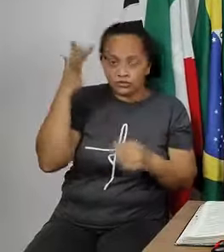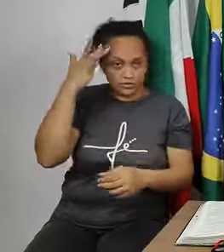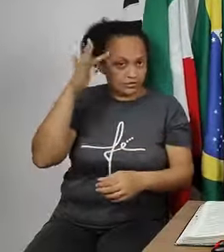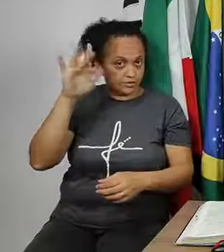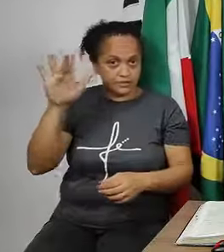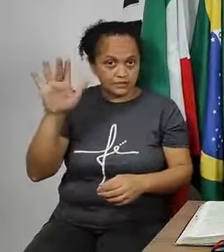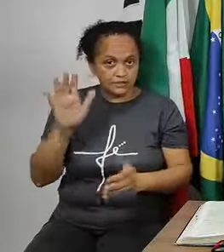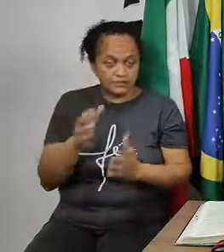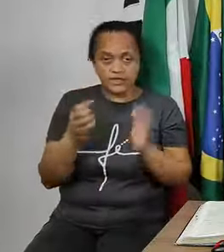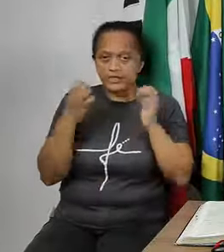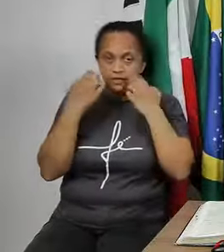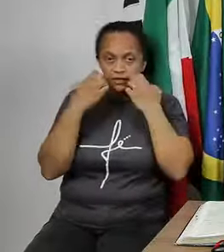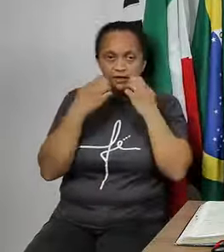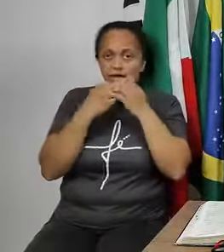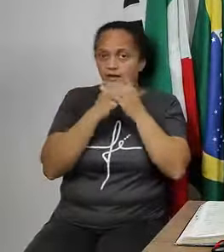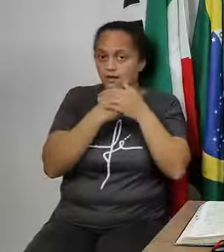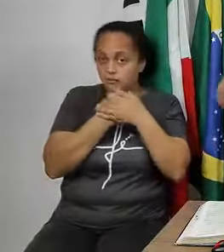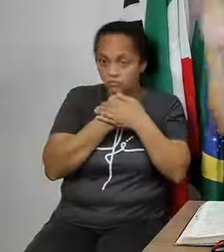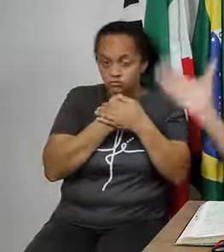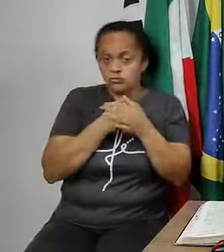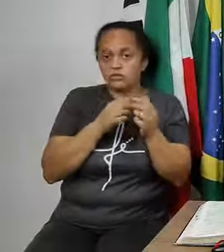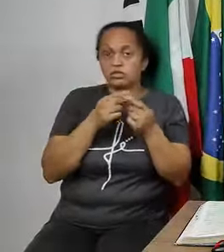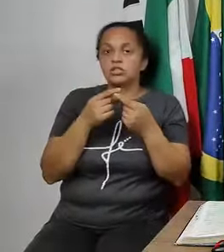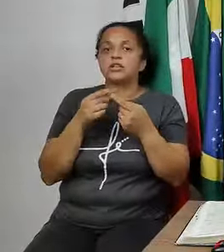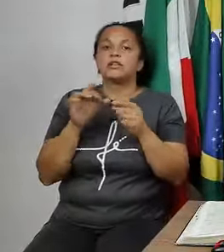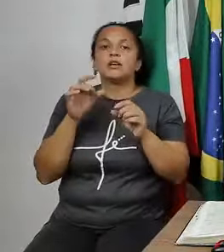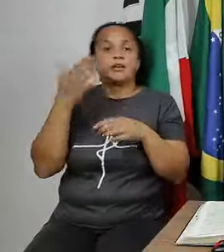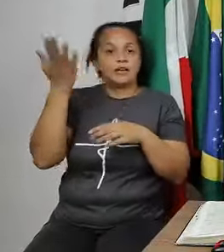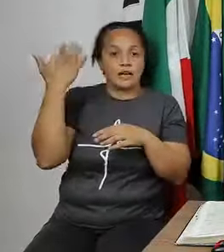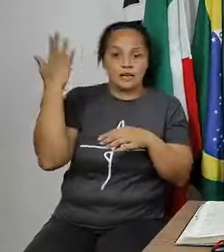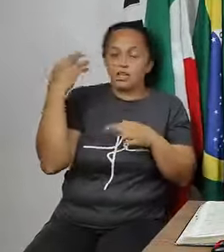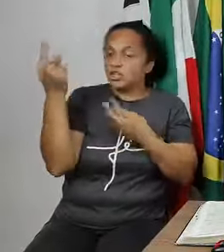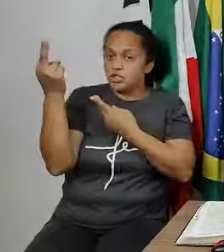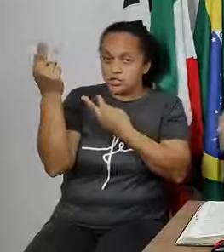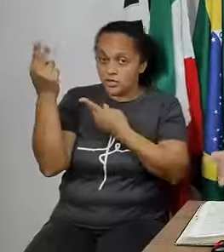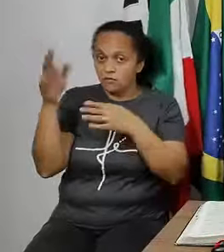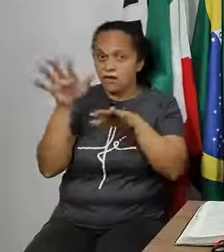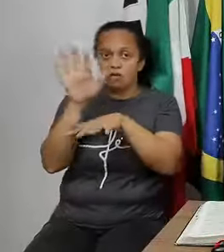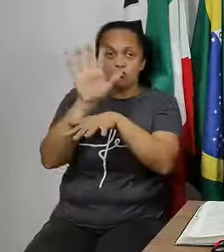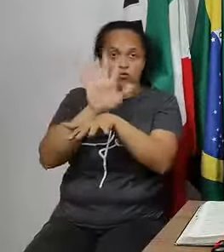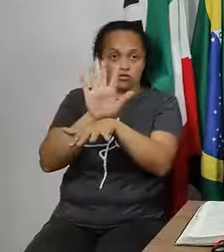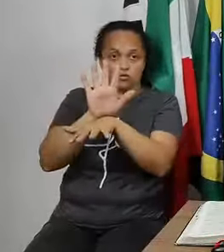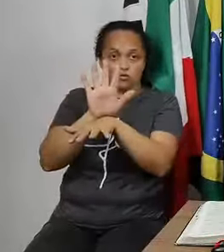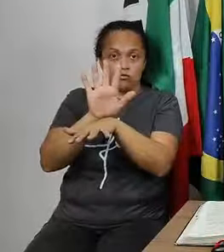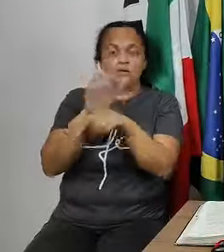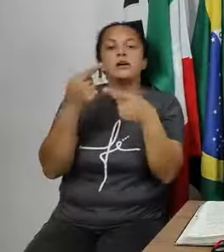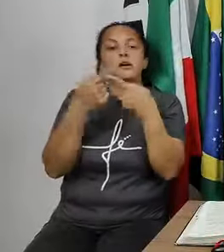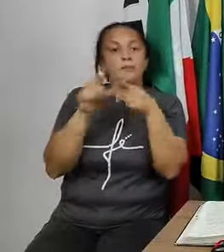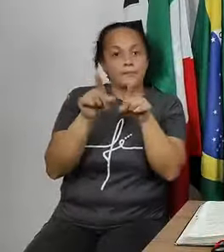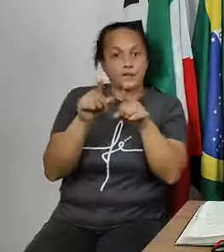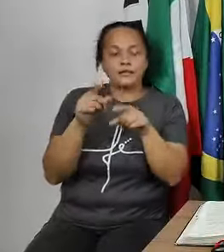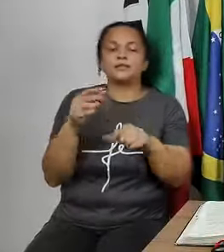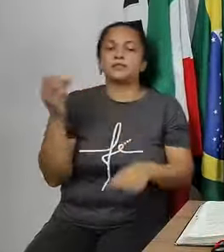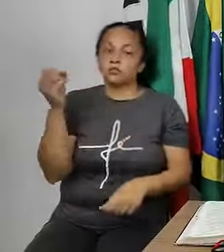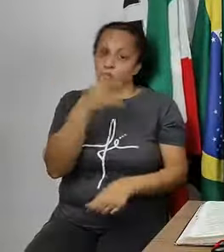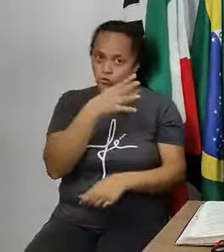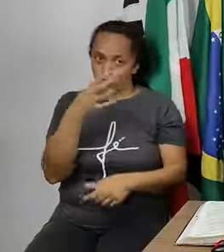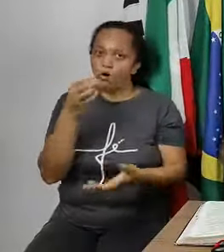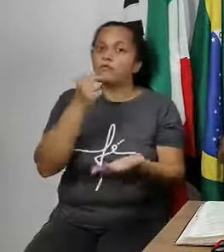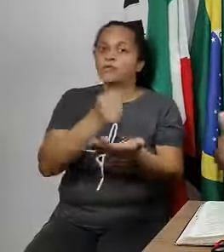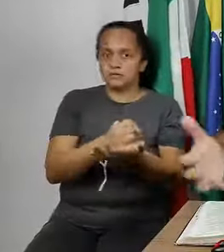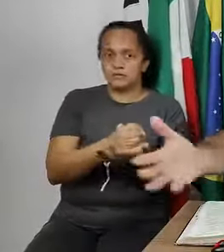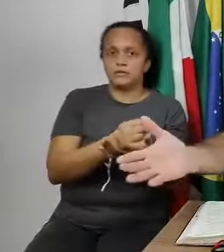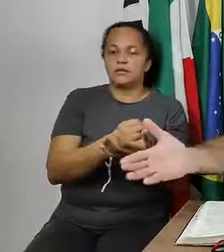Velho Testamento. Era apenas uma sombra, mas que no Novo, através do Espírito Santo,